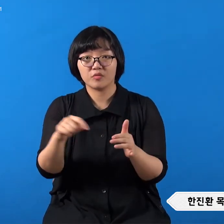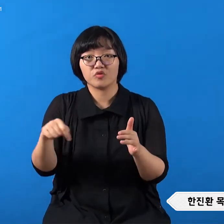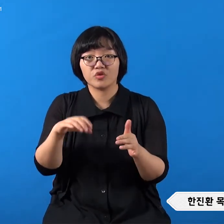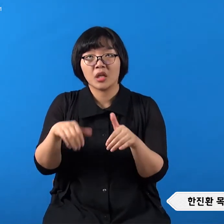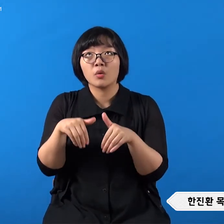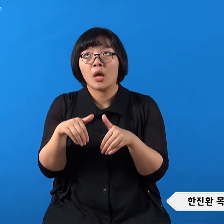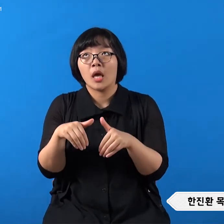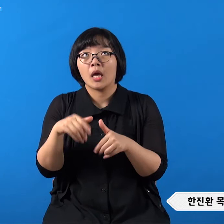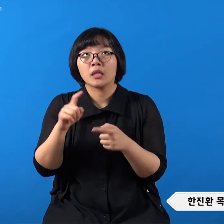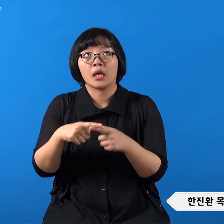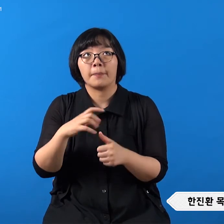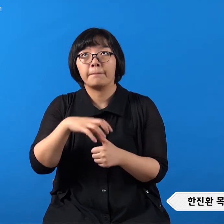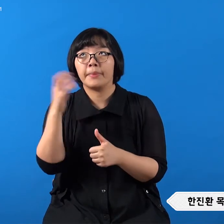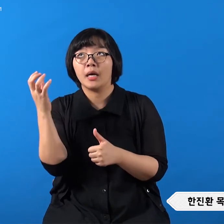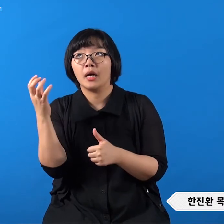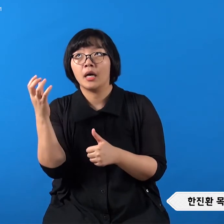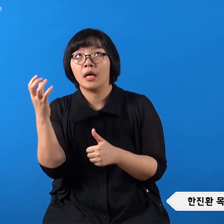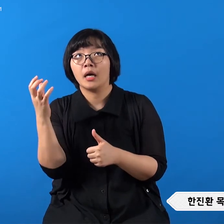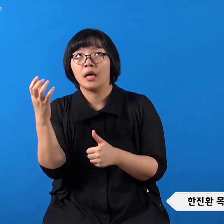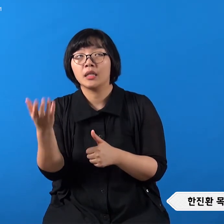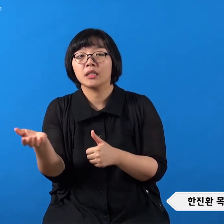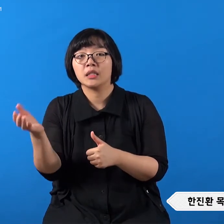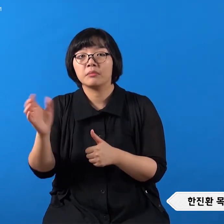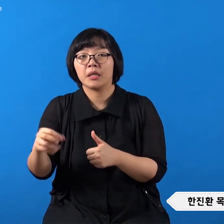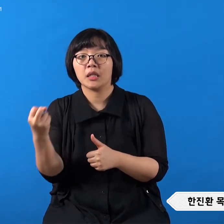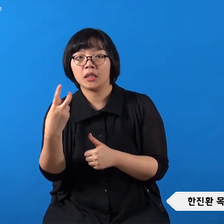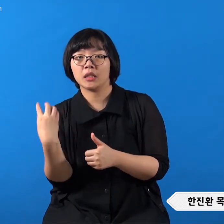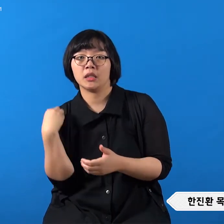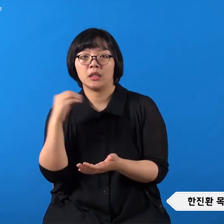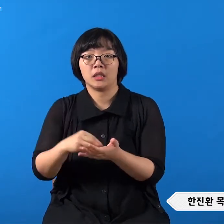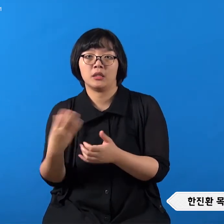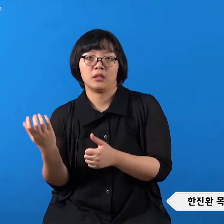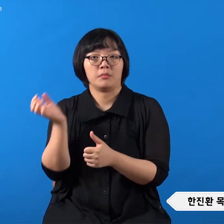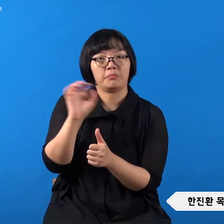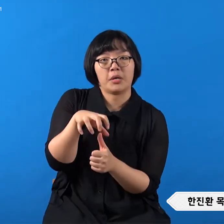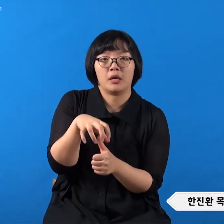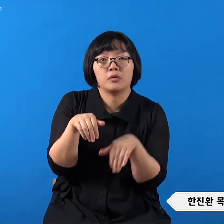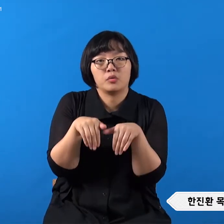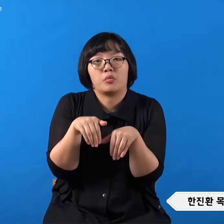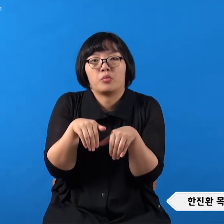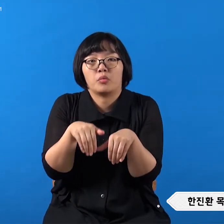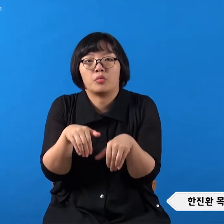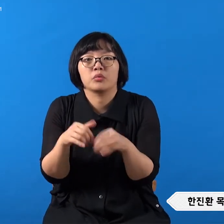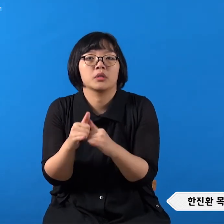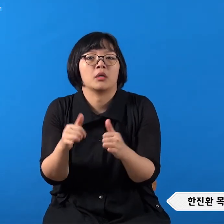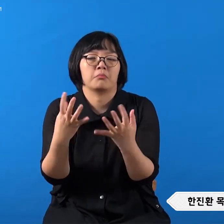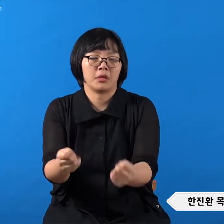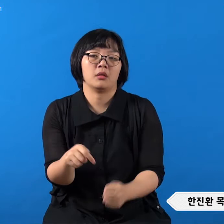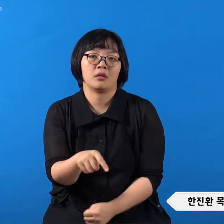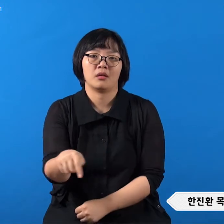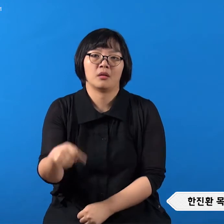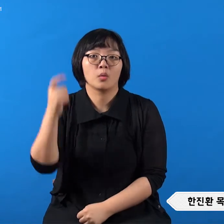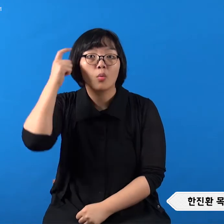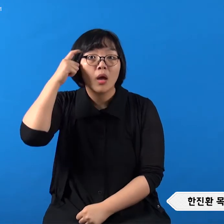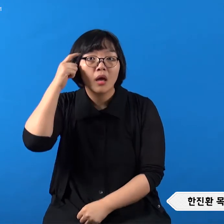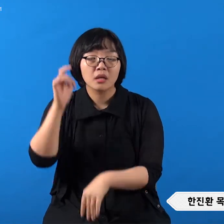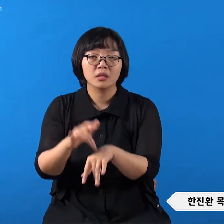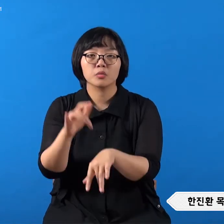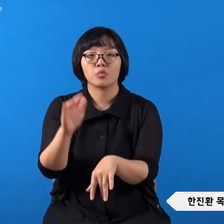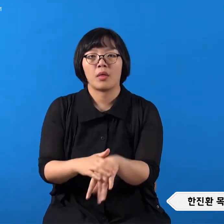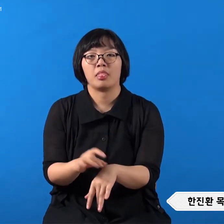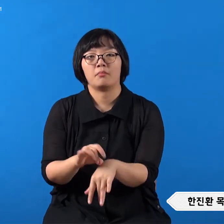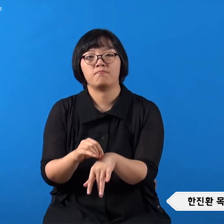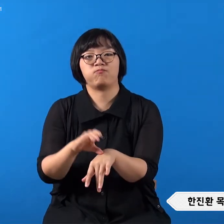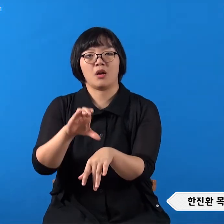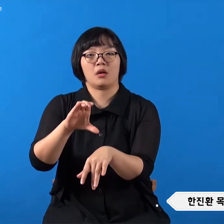사람들이 많았습니다. 법적으로는 이제 자유인이 됐는데도 워낙 오래 노예 생활을 하다 보니까